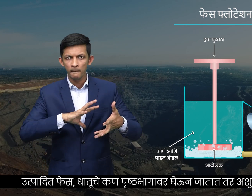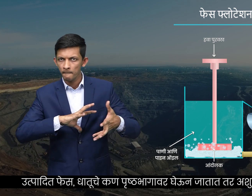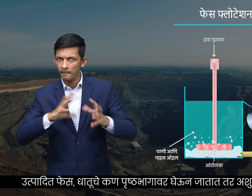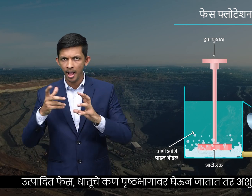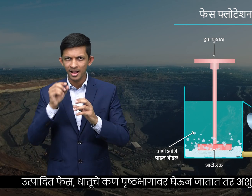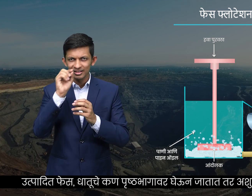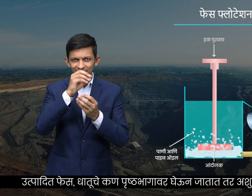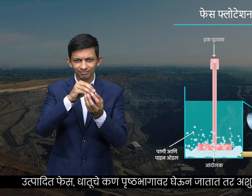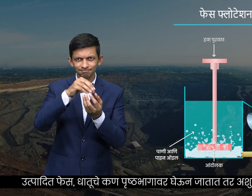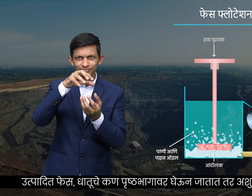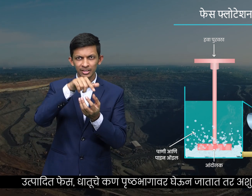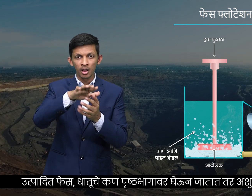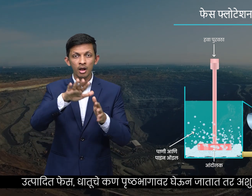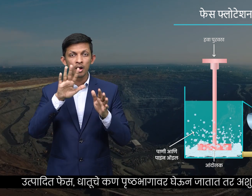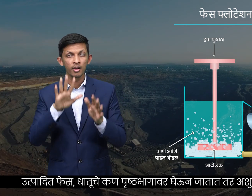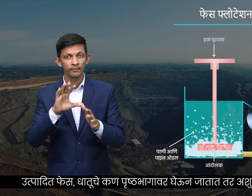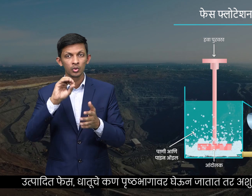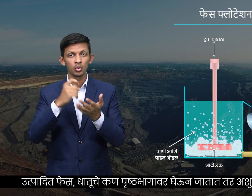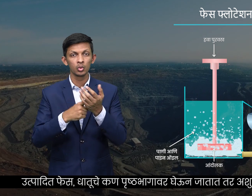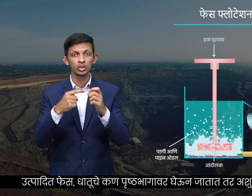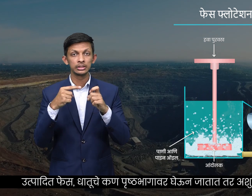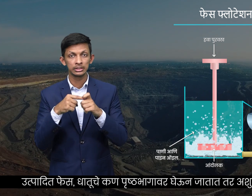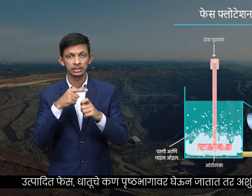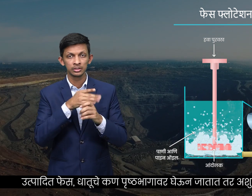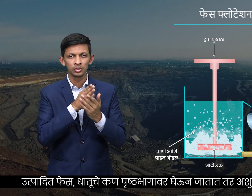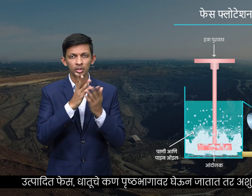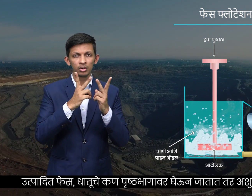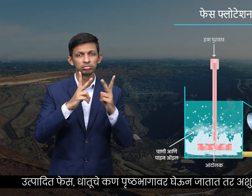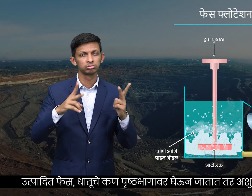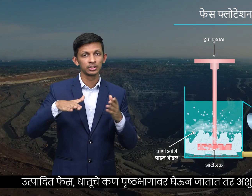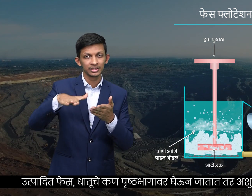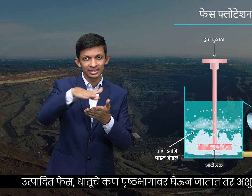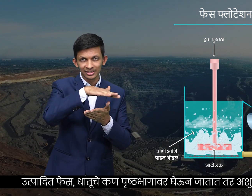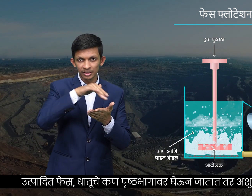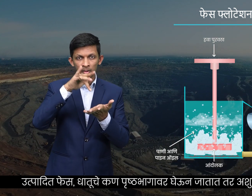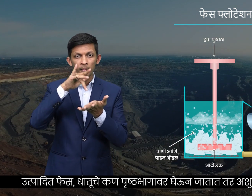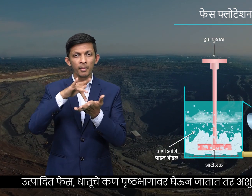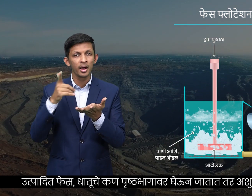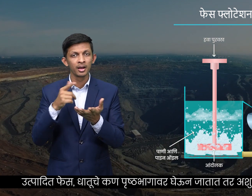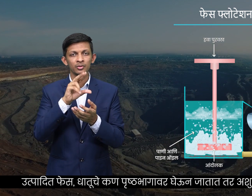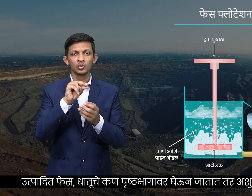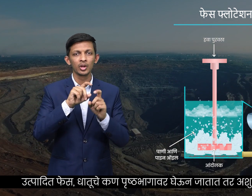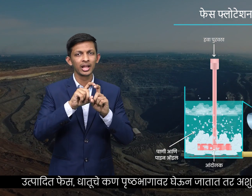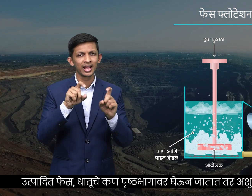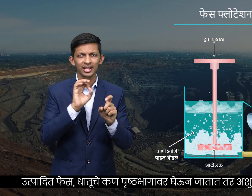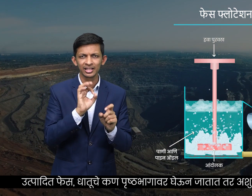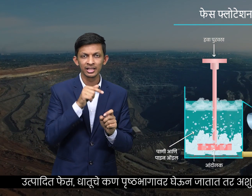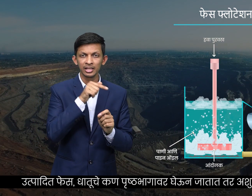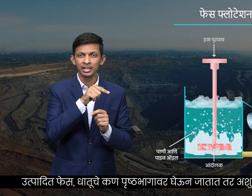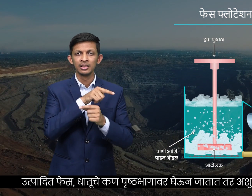उत्पादित फेस धातूचे कण पृष्ठभागावर घेऊन जातात, तर अशुद्धता तळाशी स्थिर होते.